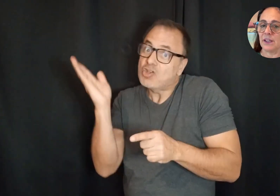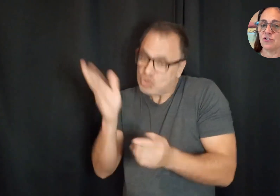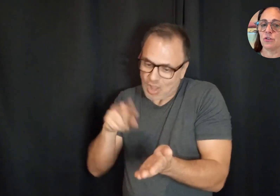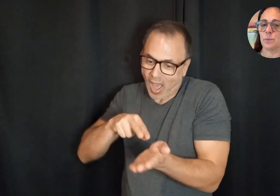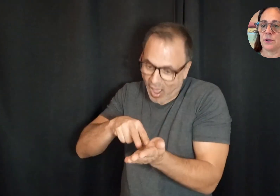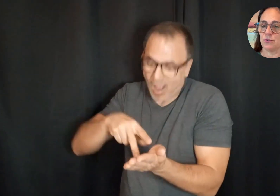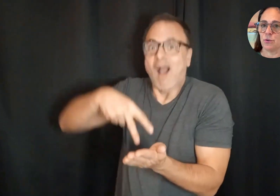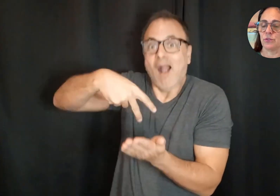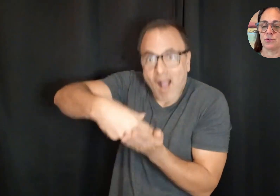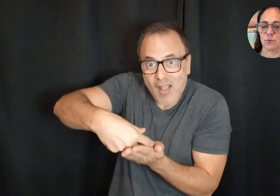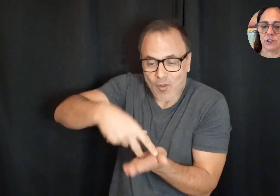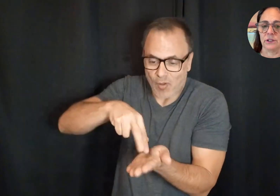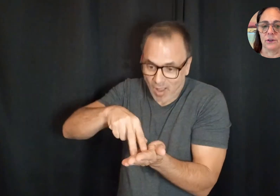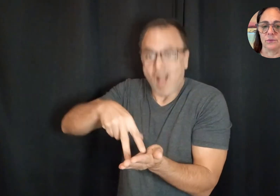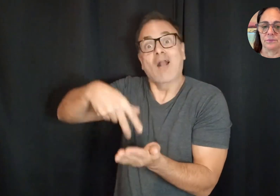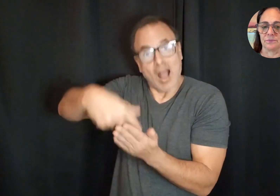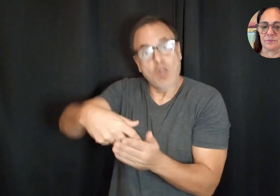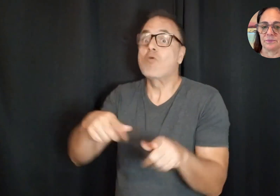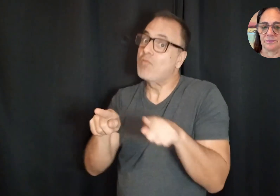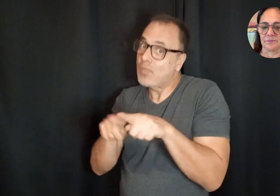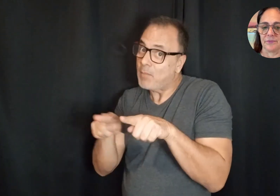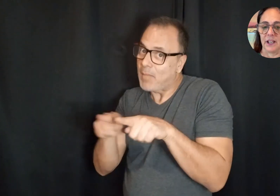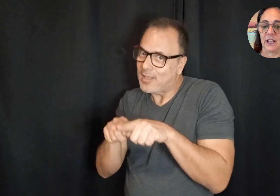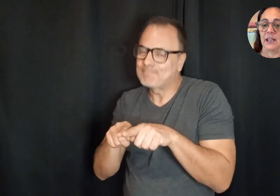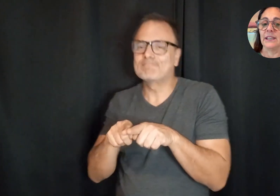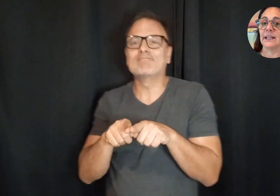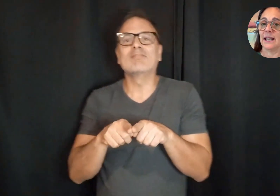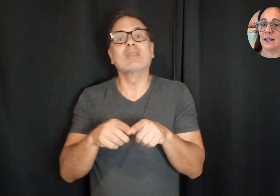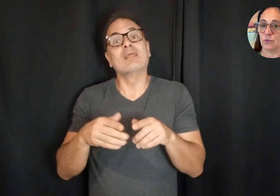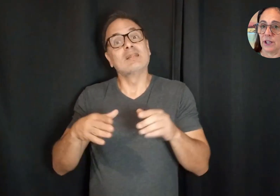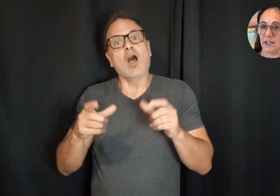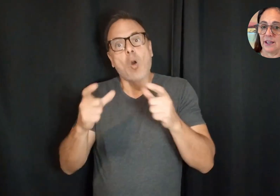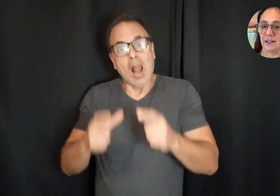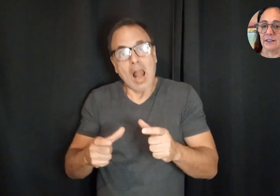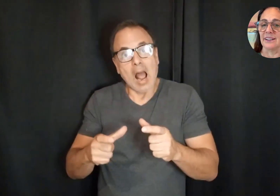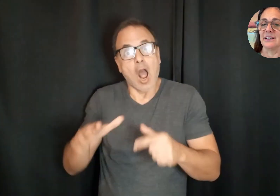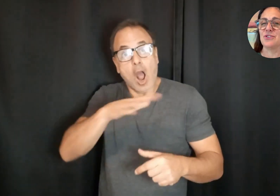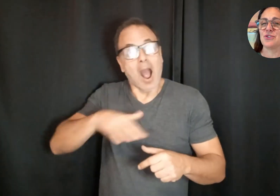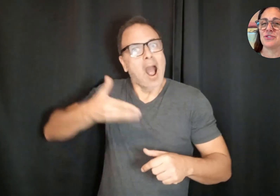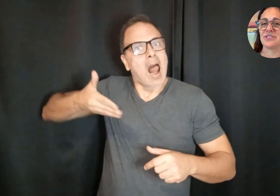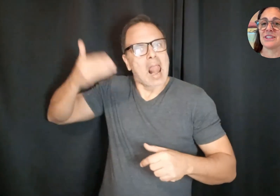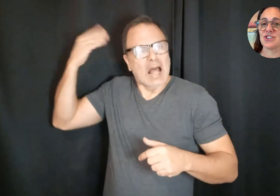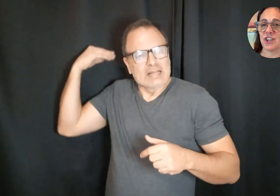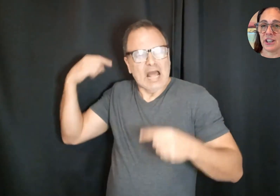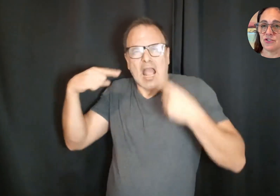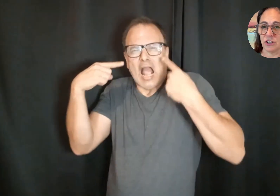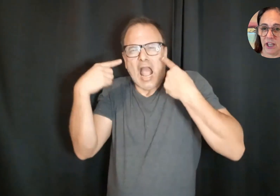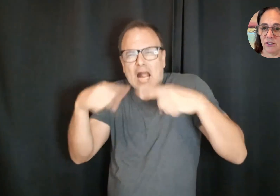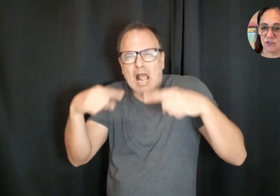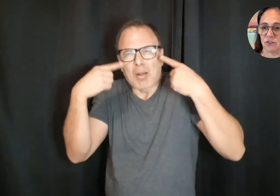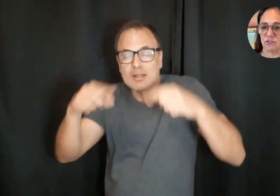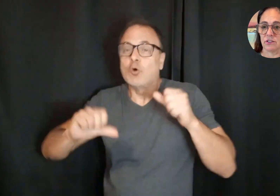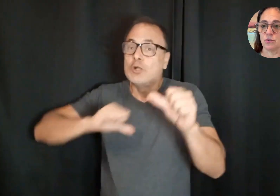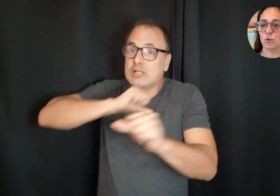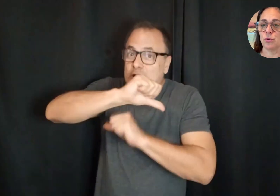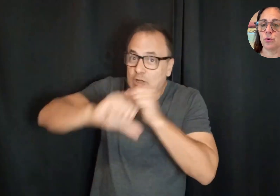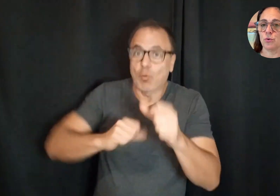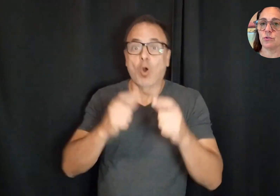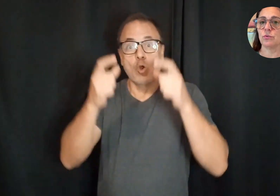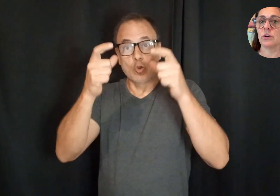já tropeçou na escuridão. E aquela aldeia, antes cheia de queixas, tornou-se um lugar